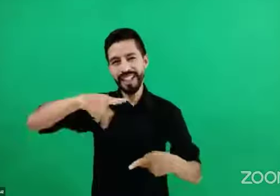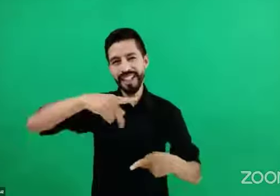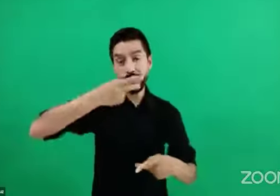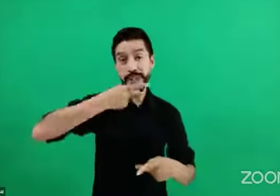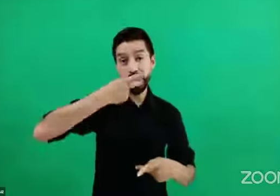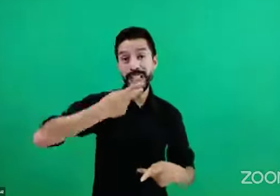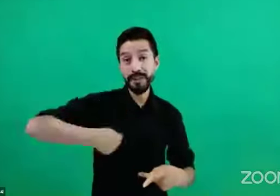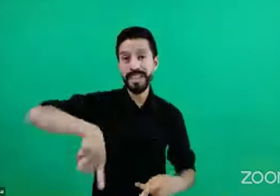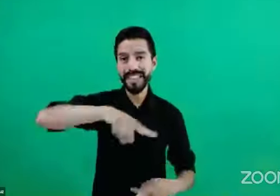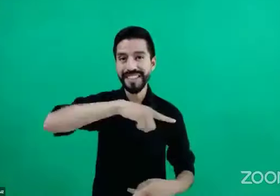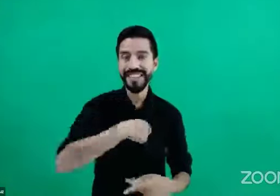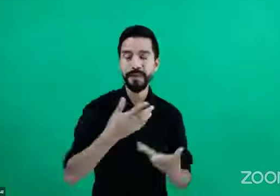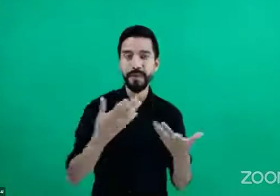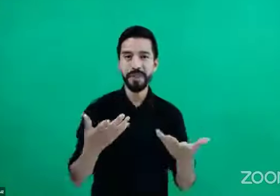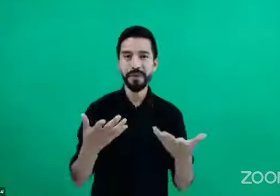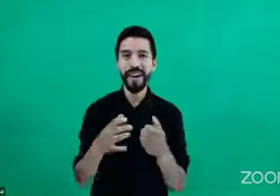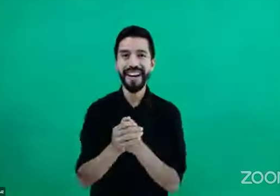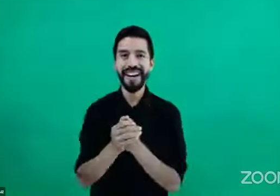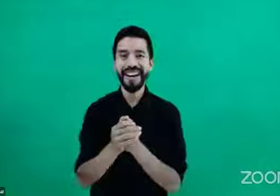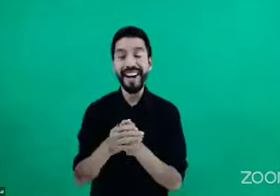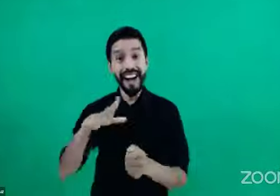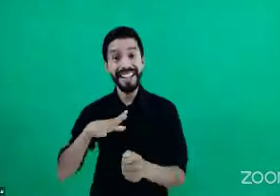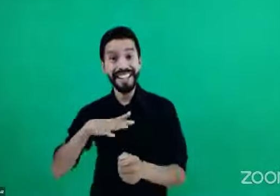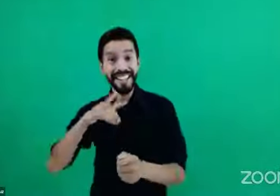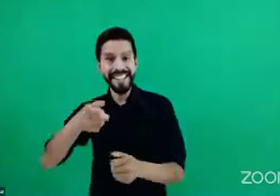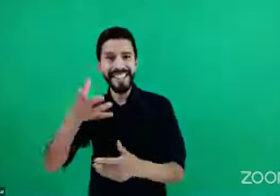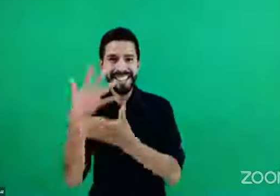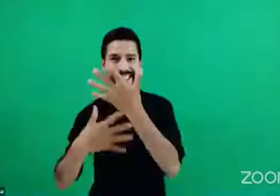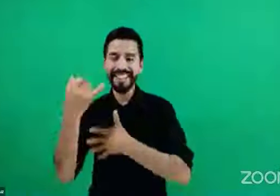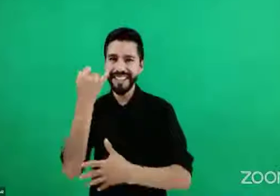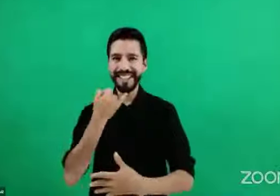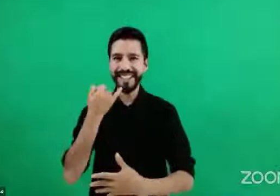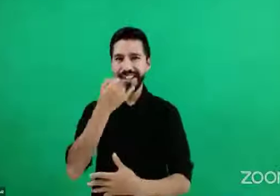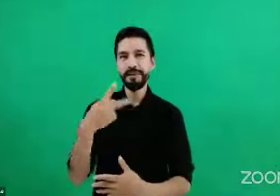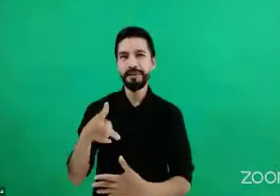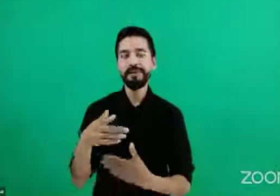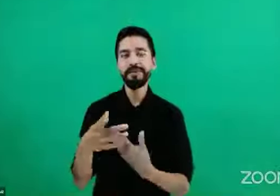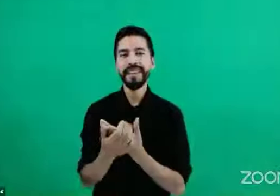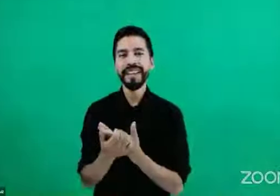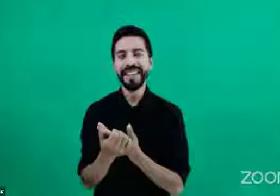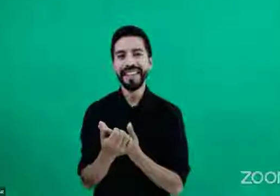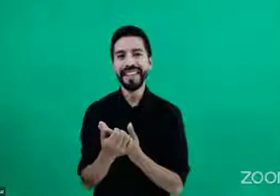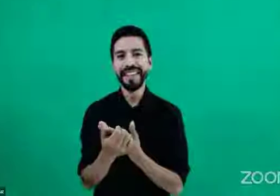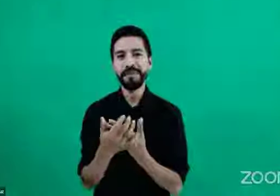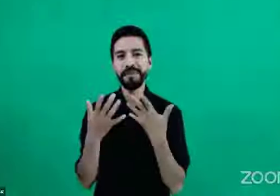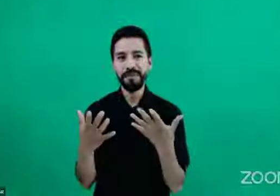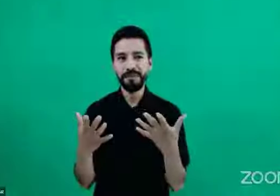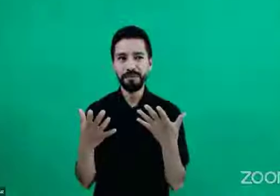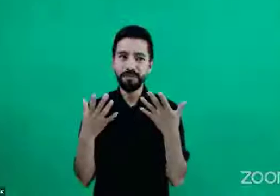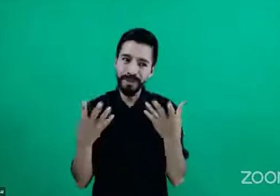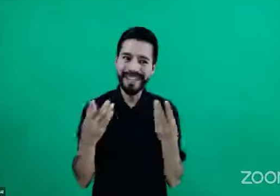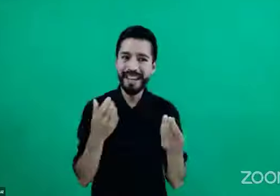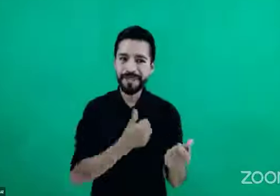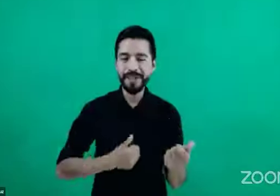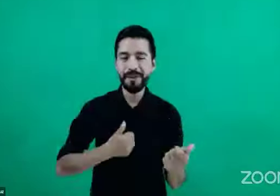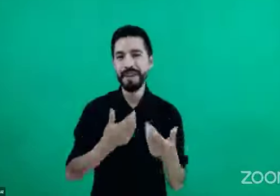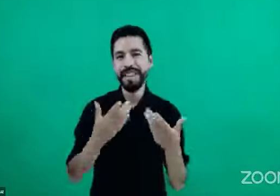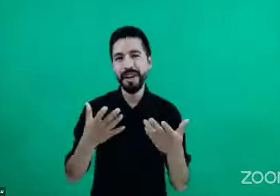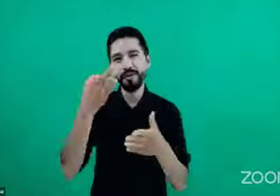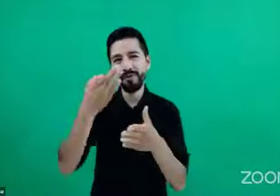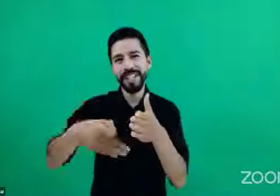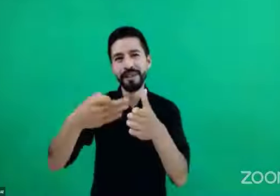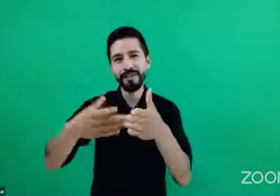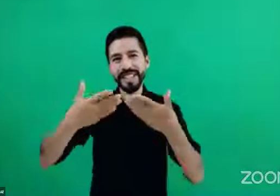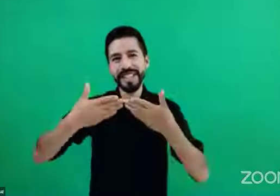desconocimiento de las personas oyentes en cuanto a que exista este idioma, pues sí,